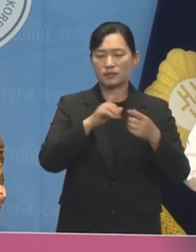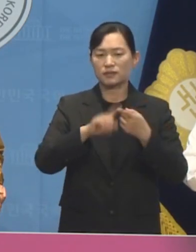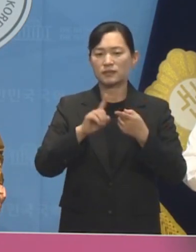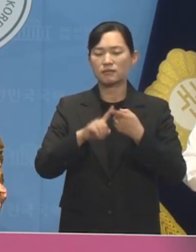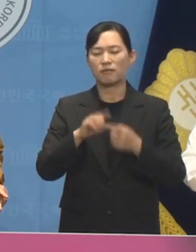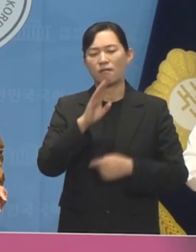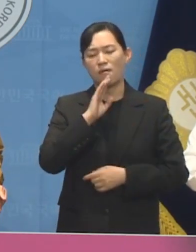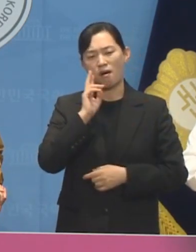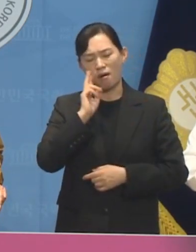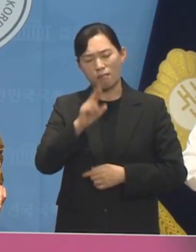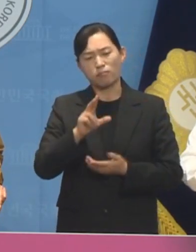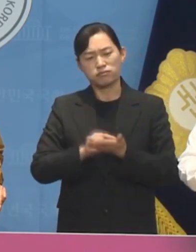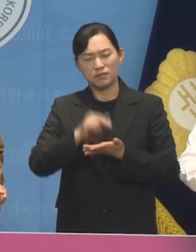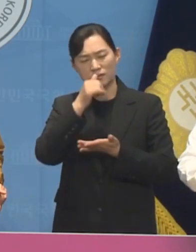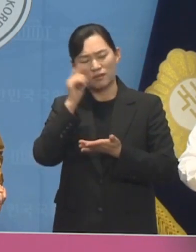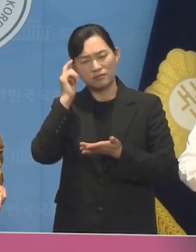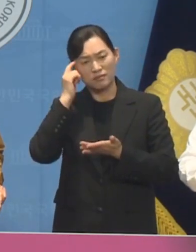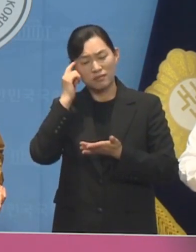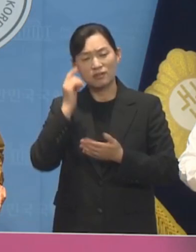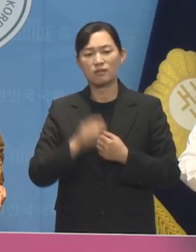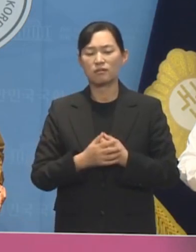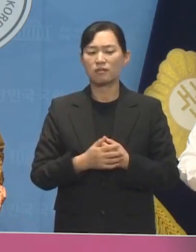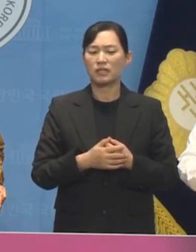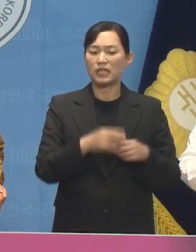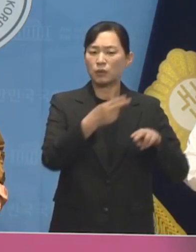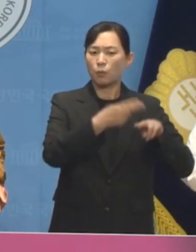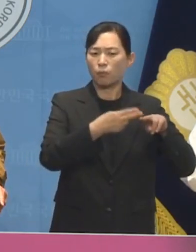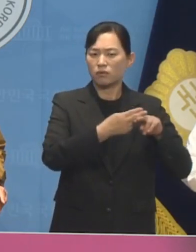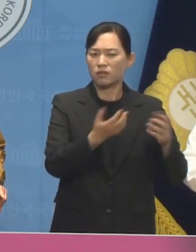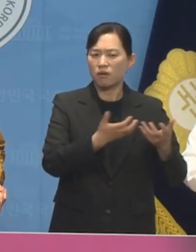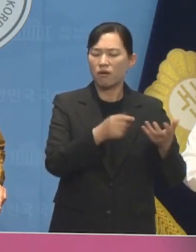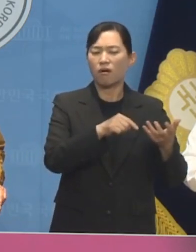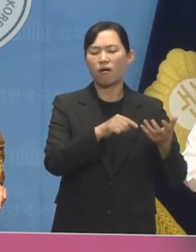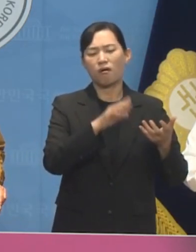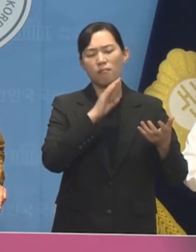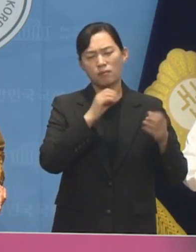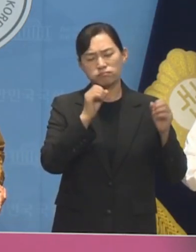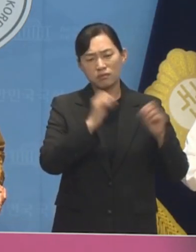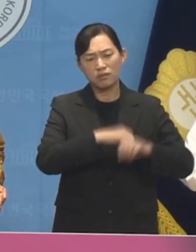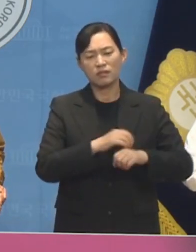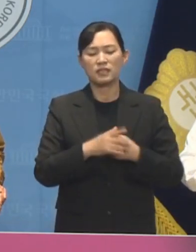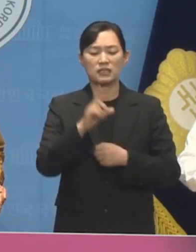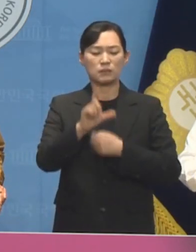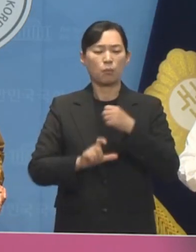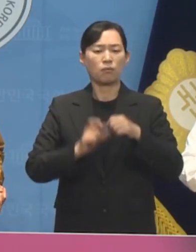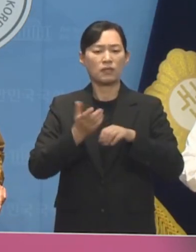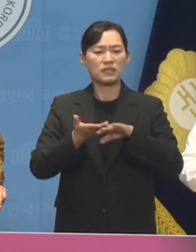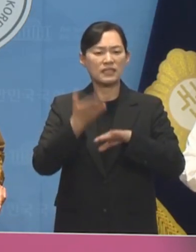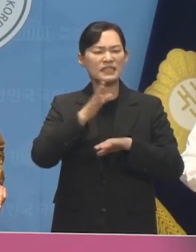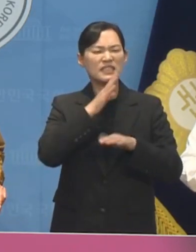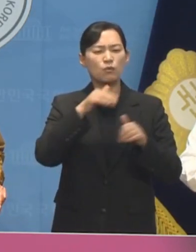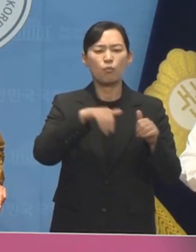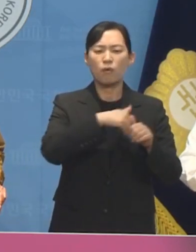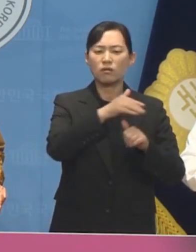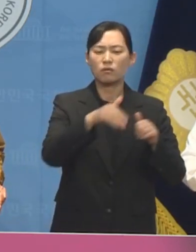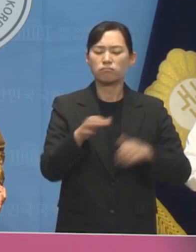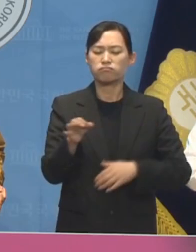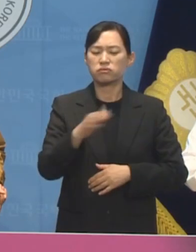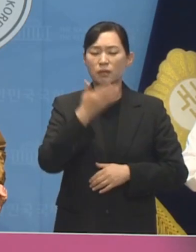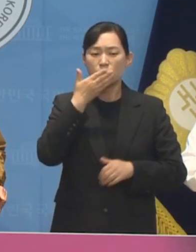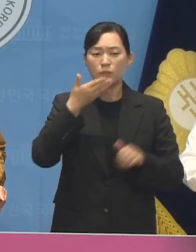굉장히 심각하다고 보고 있고요. 급식 노동이 무너지면서 15년 이상 지속되어 온 친환경 직영